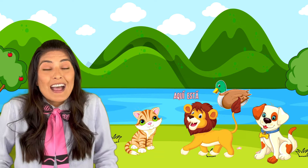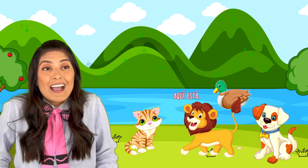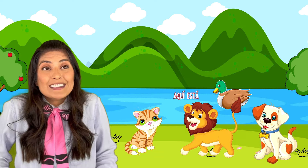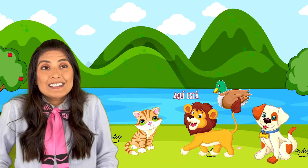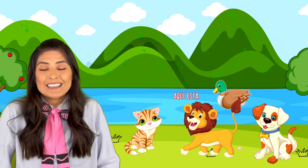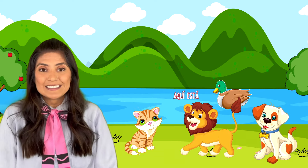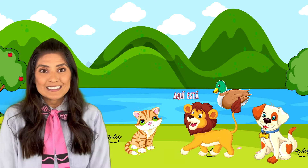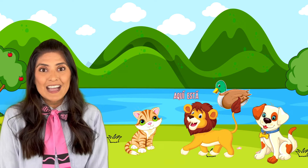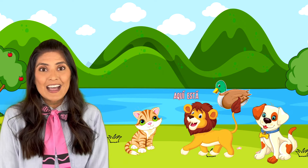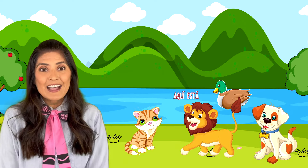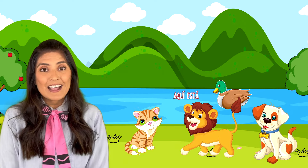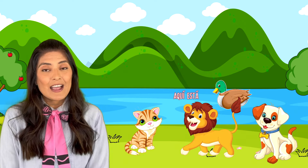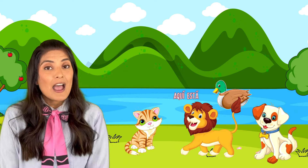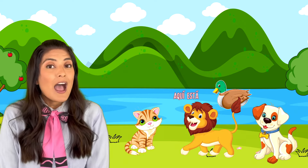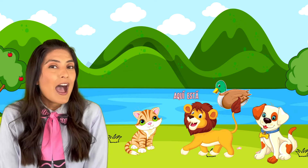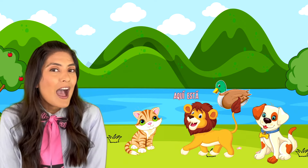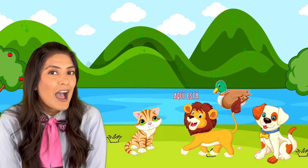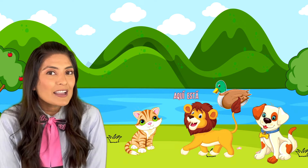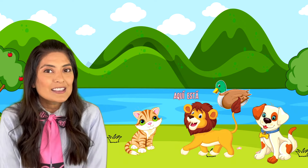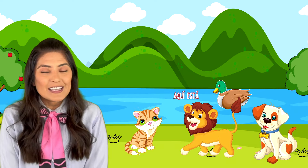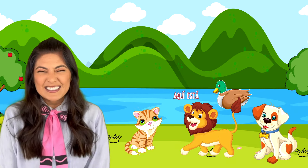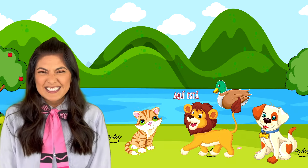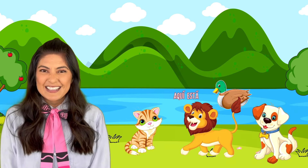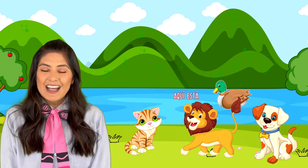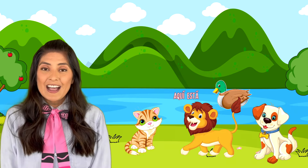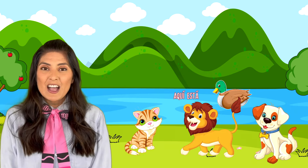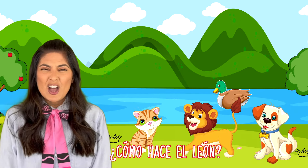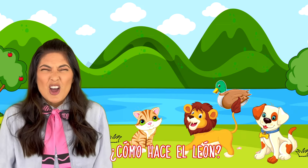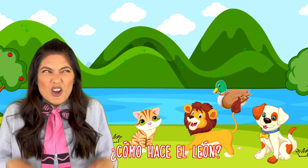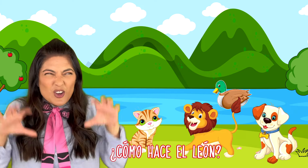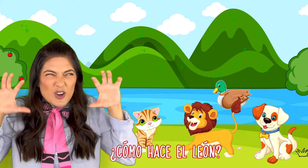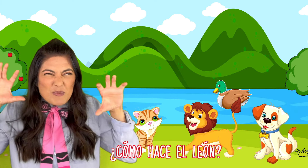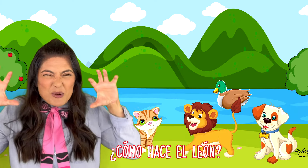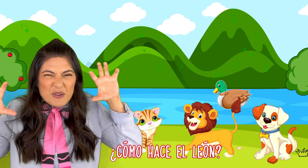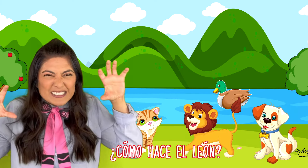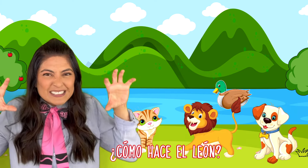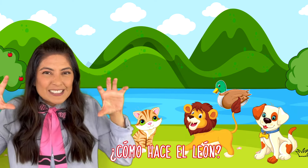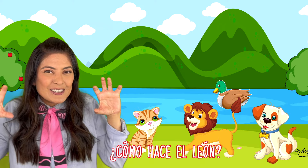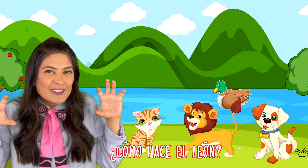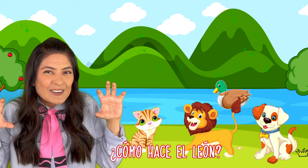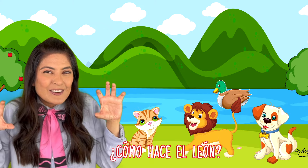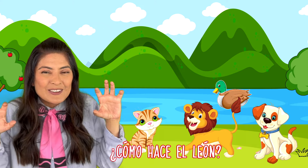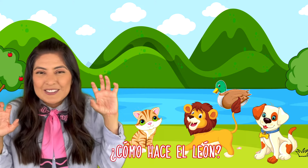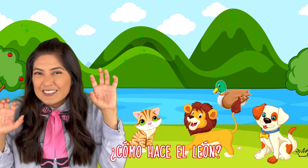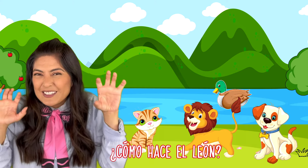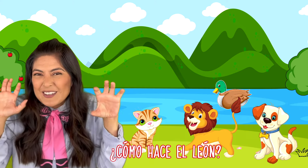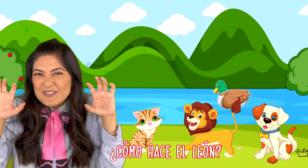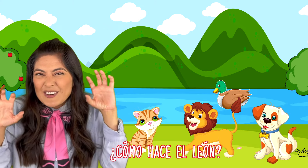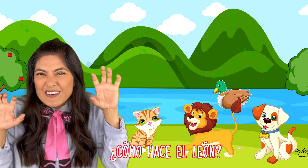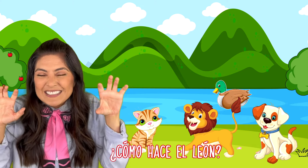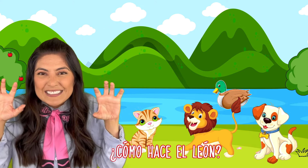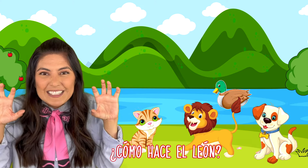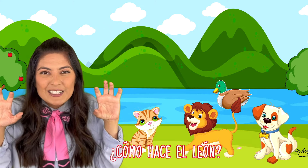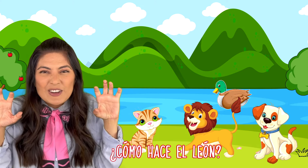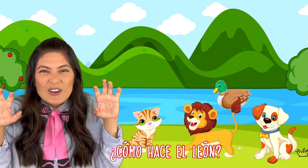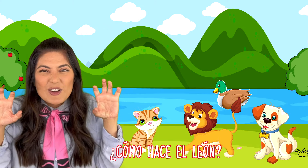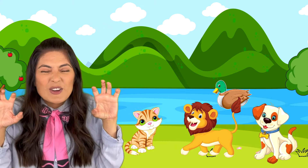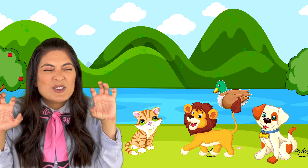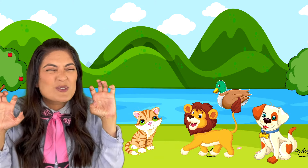Aquí está. Aquí está. ¿Cómo hace el león? ¿Cómo hace el león?